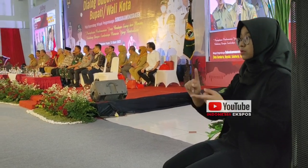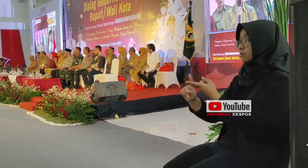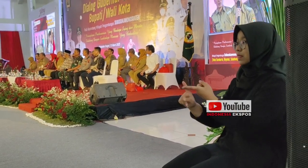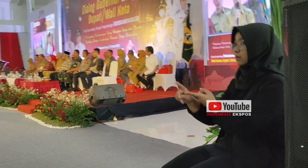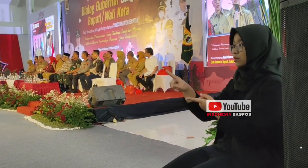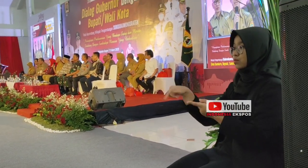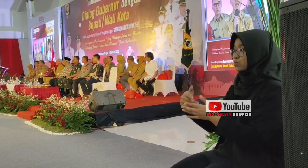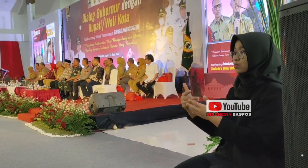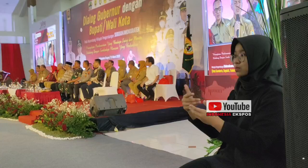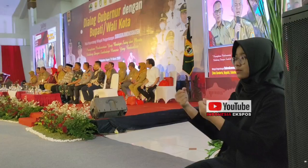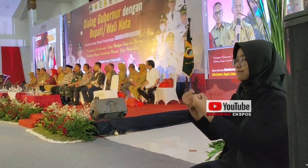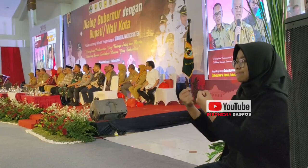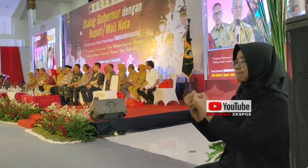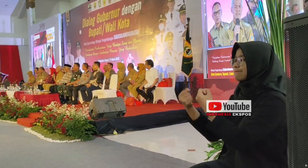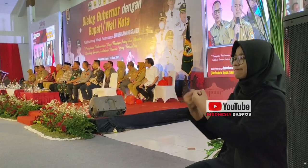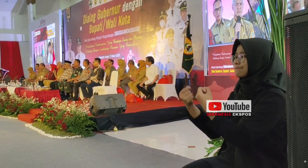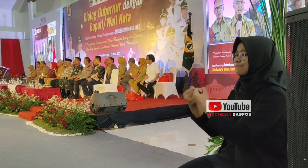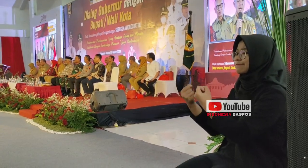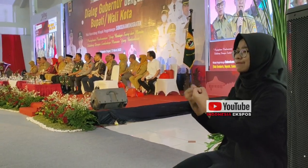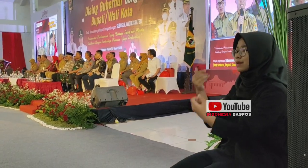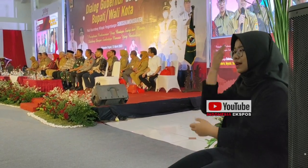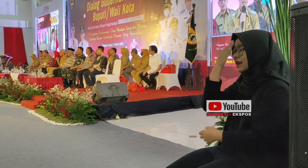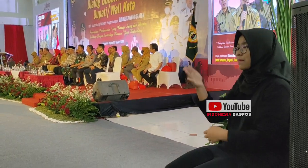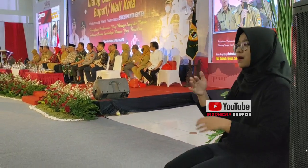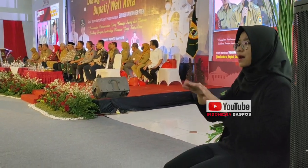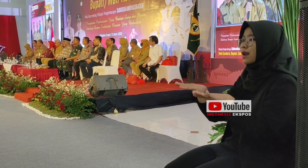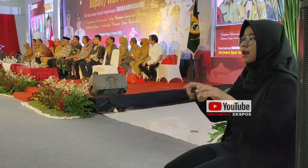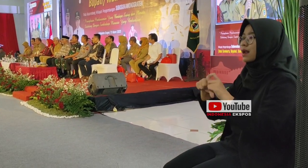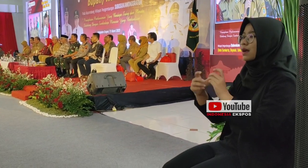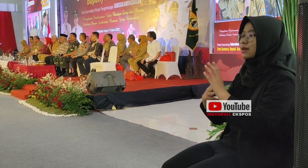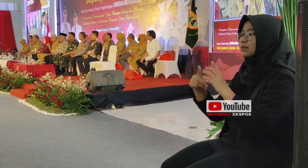temen-temenmu pada berkelahi itu ngapain? Anak-anak SMA ini.